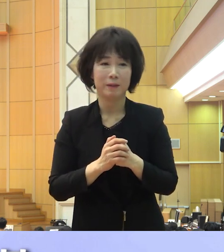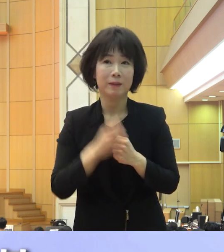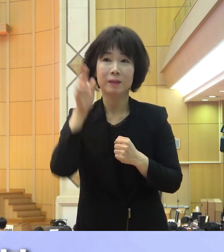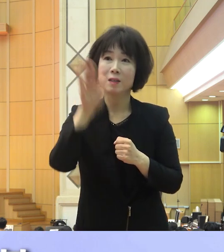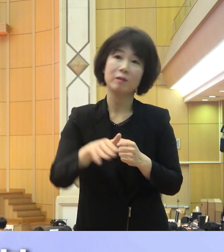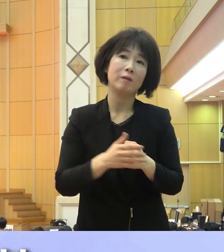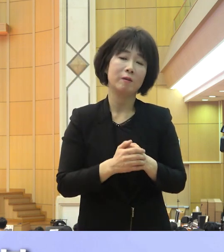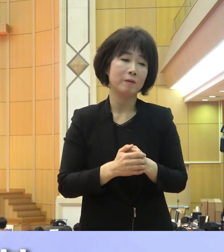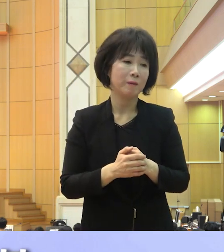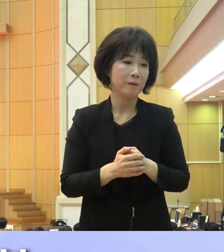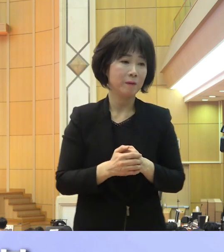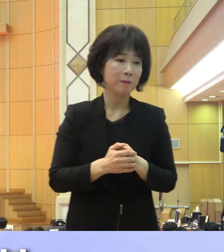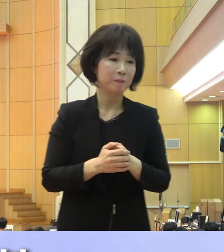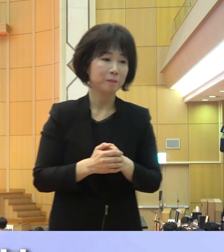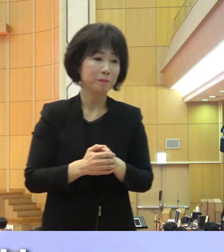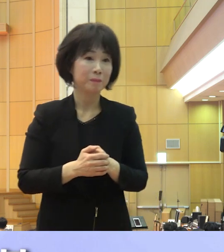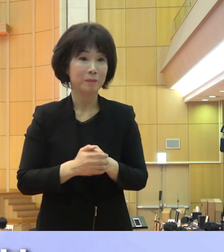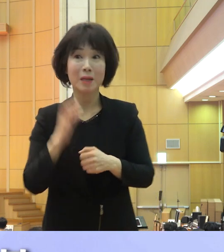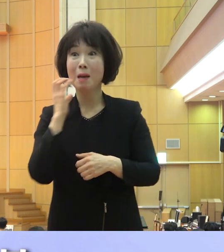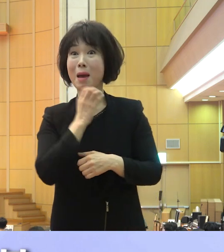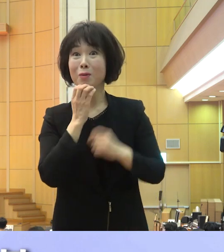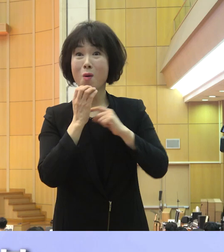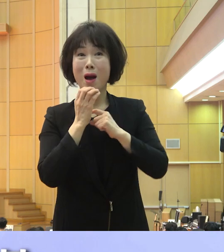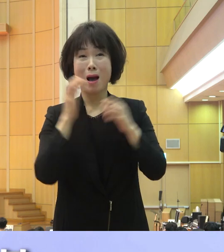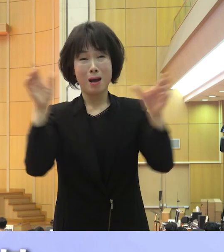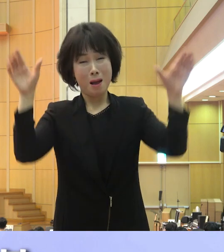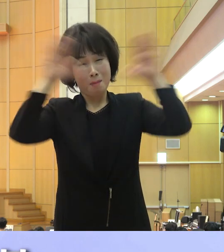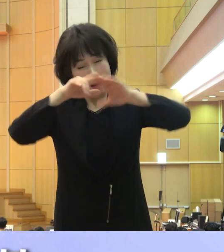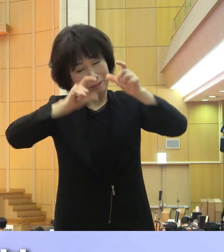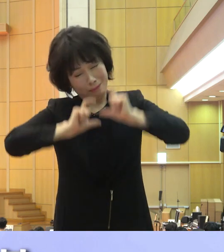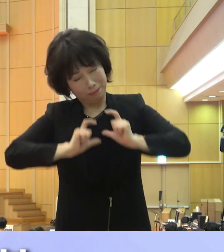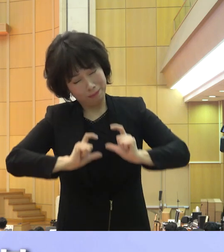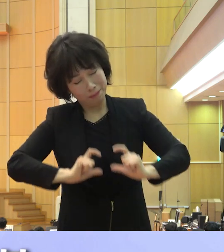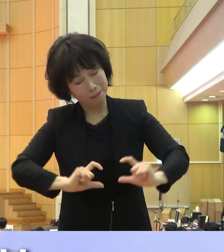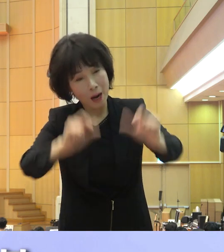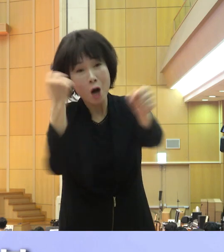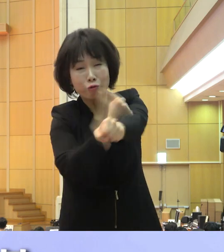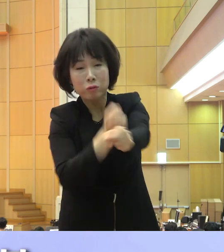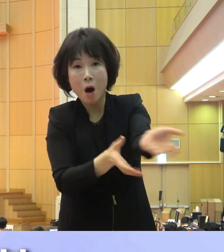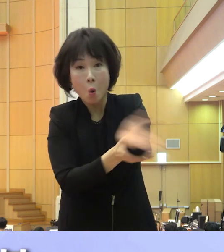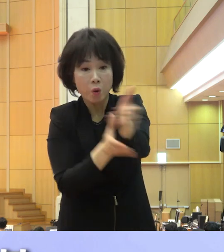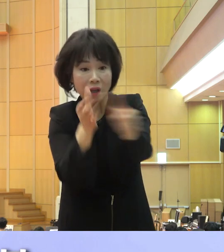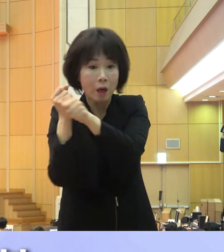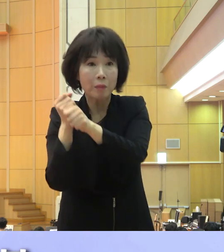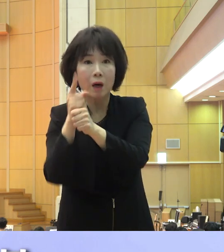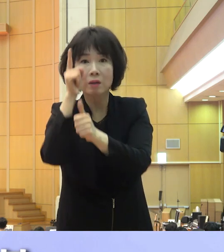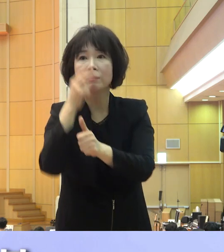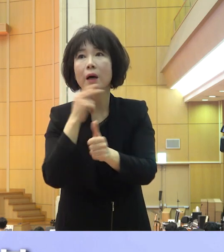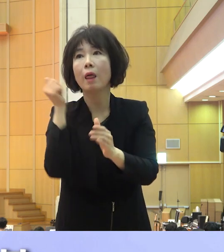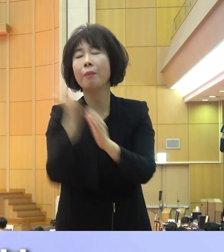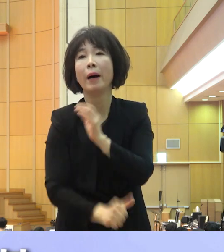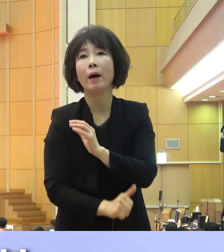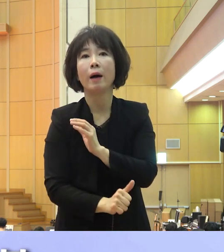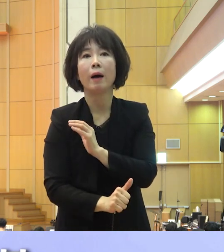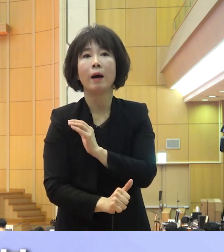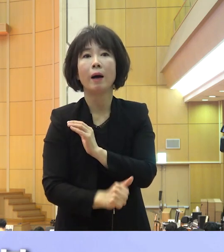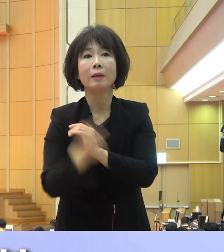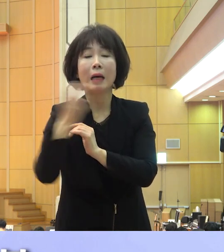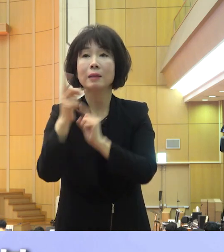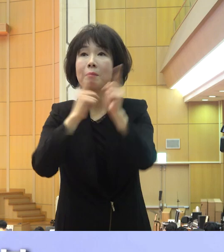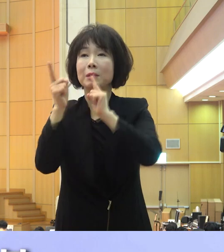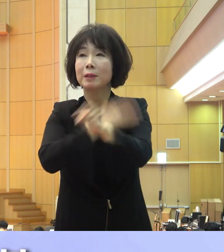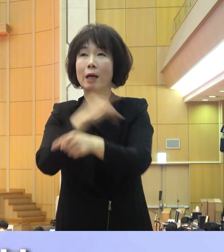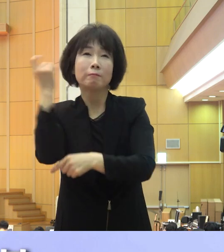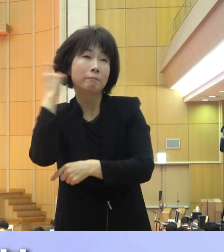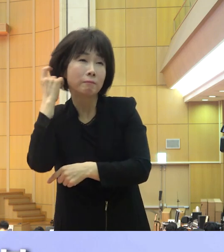그래서 이렇게 밤이마다 숙여도 고기 한 마리 못 잡았습니다. 하지만 말씀을 들어보니까